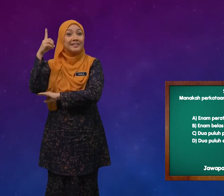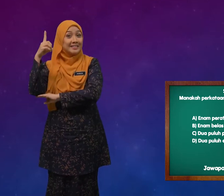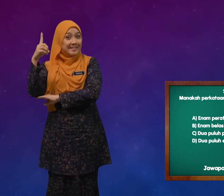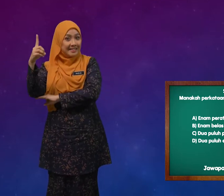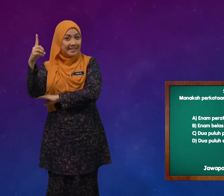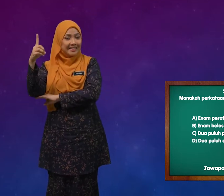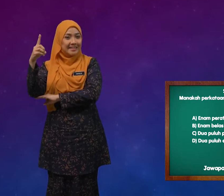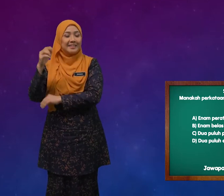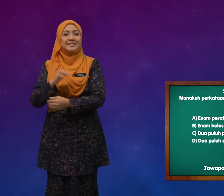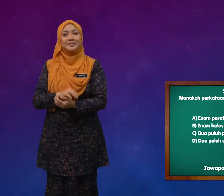D.